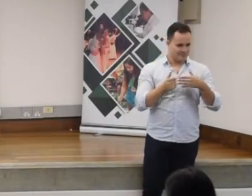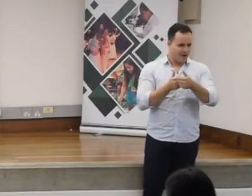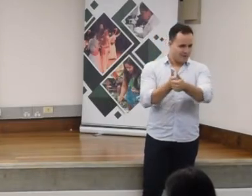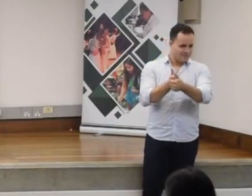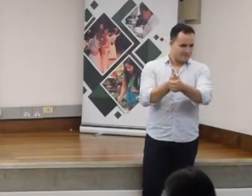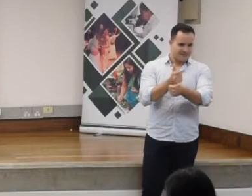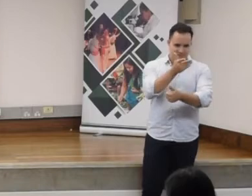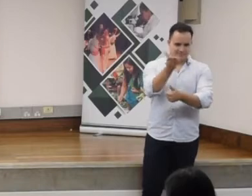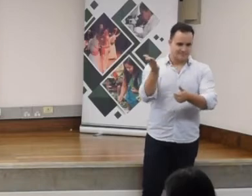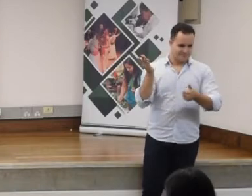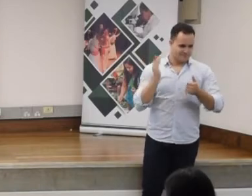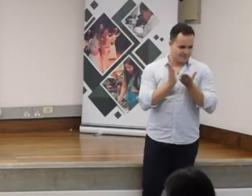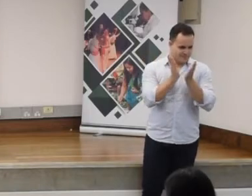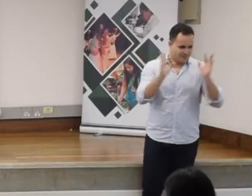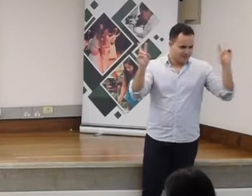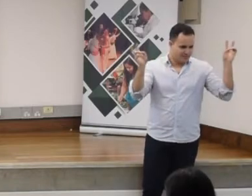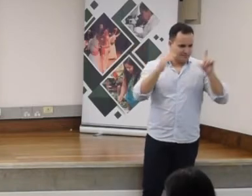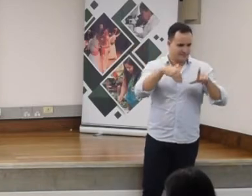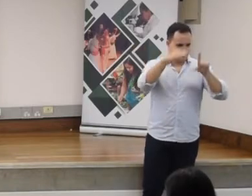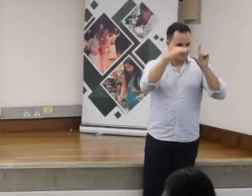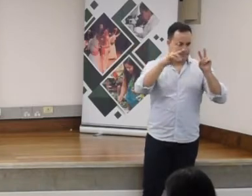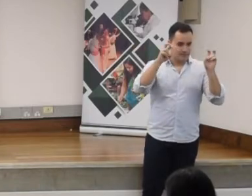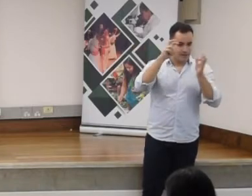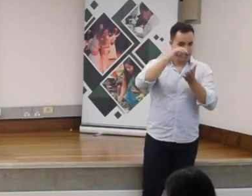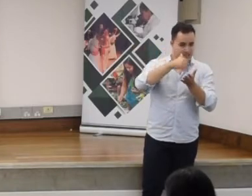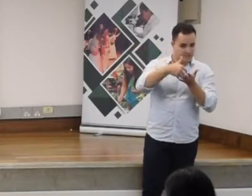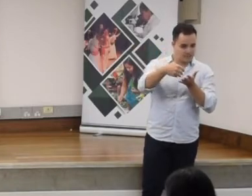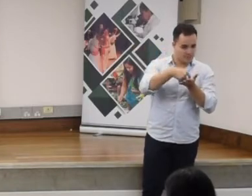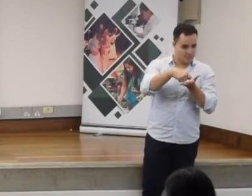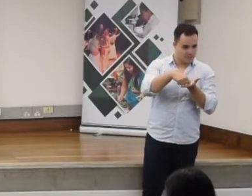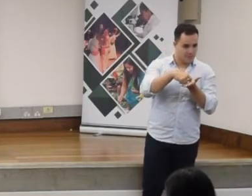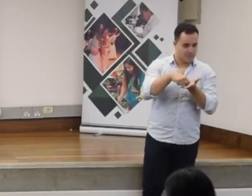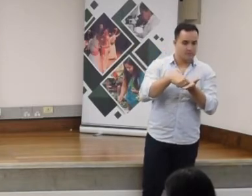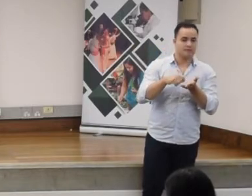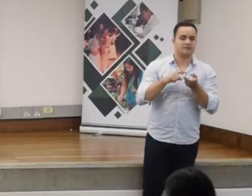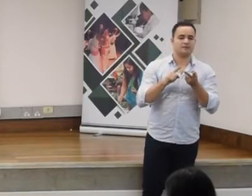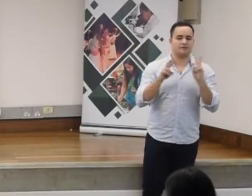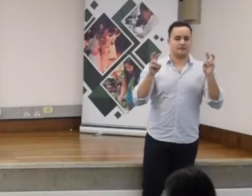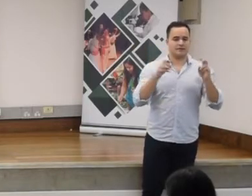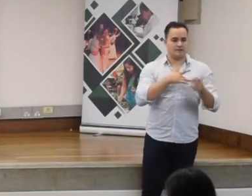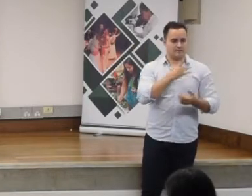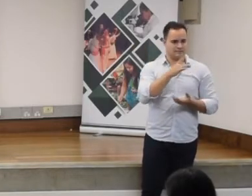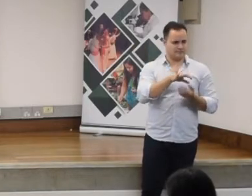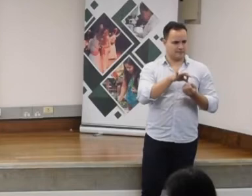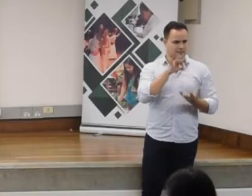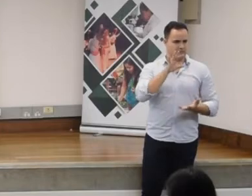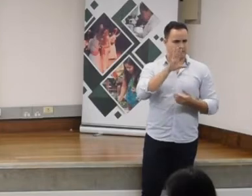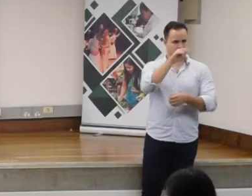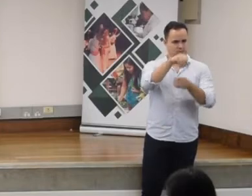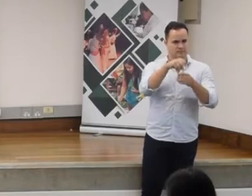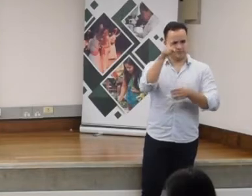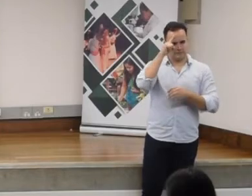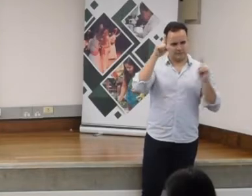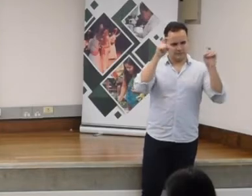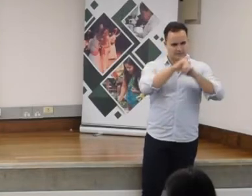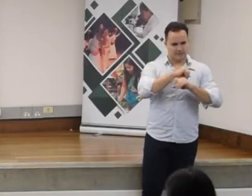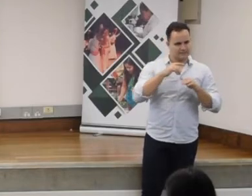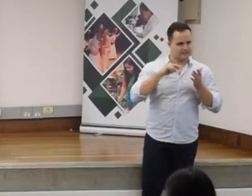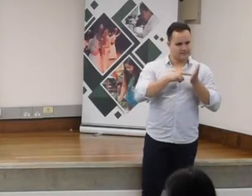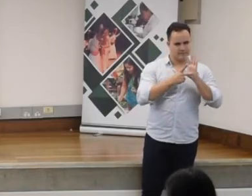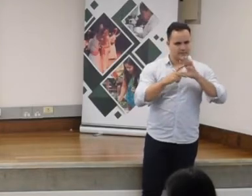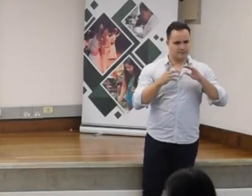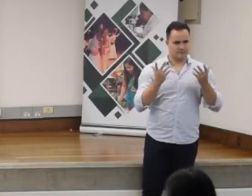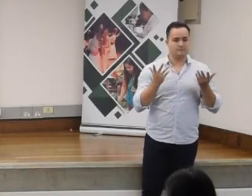esos estudiantes en términos de la escritura, en términos del sentido que tiene para ellos la formación